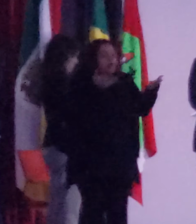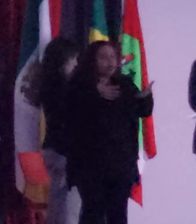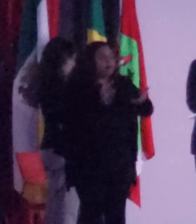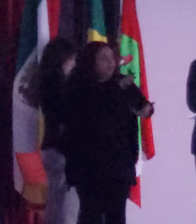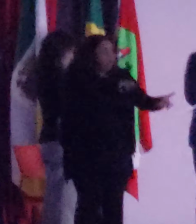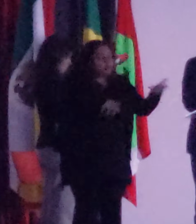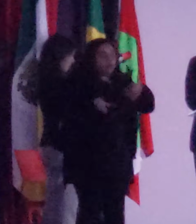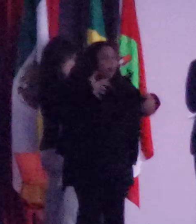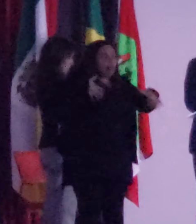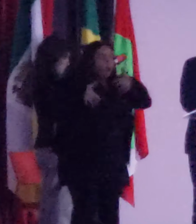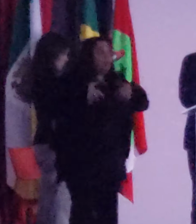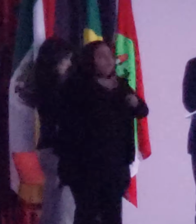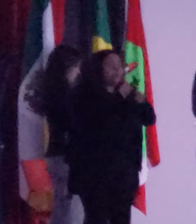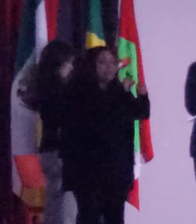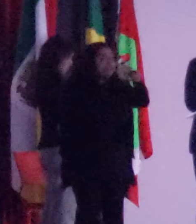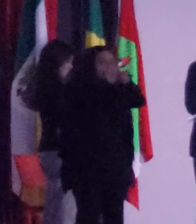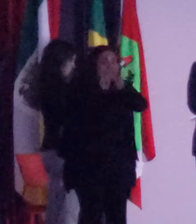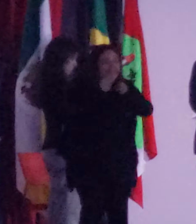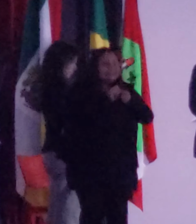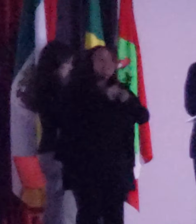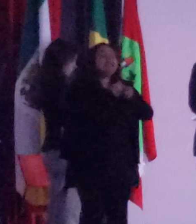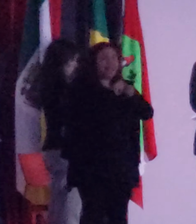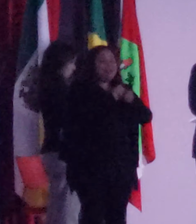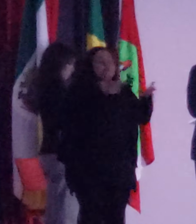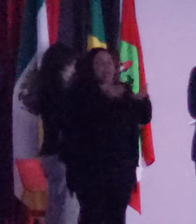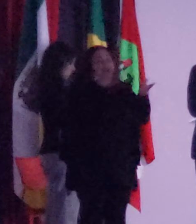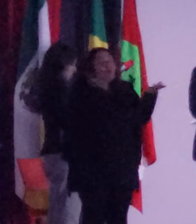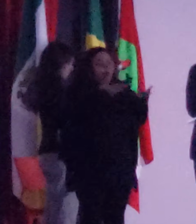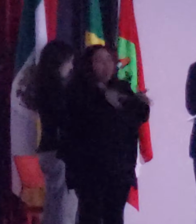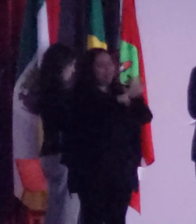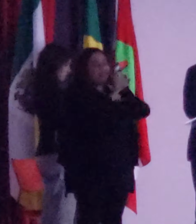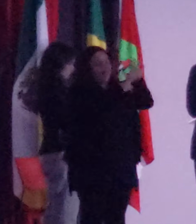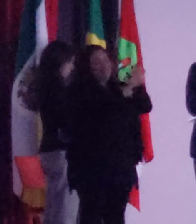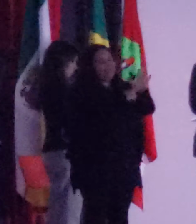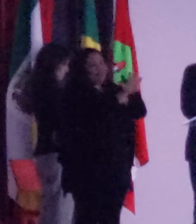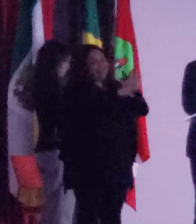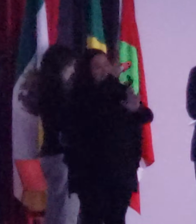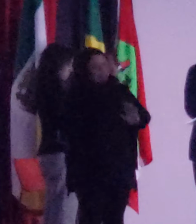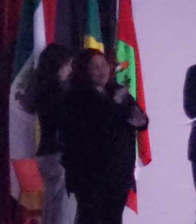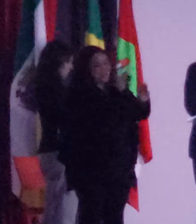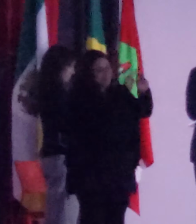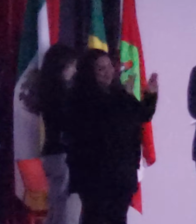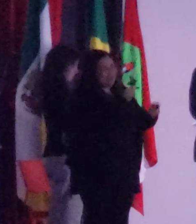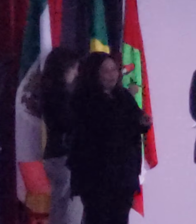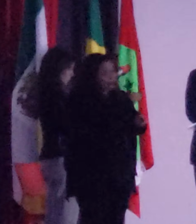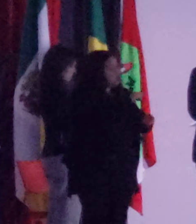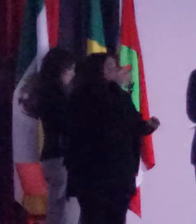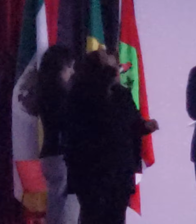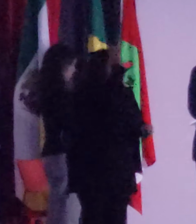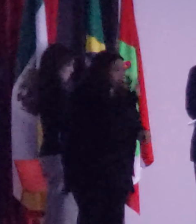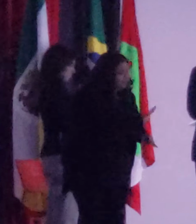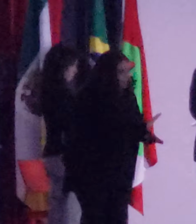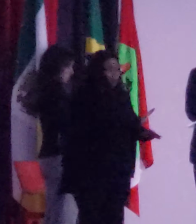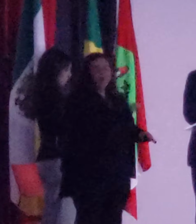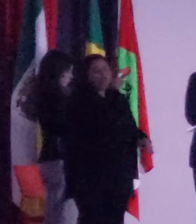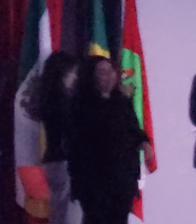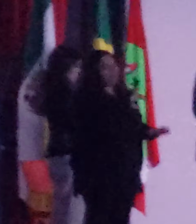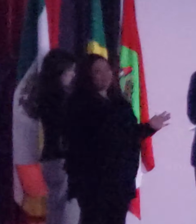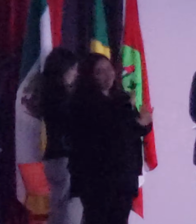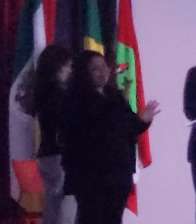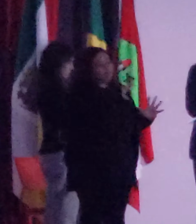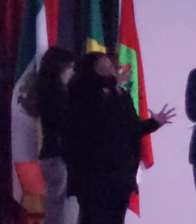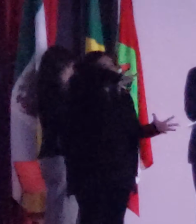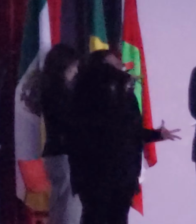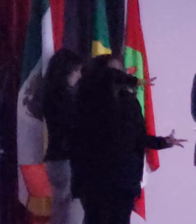e sempre tendo como referência o Museu Nacional, inclusive não só no Brasil, mas no mundo inteiro. Setembro haverá